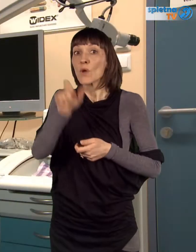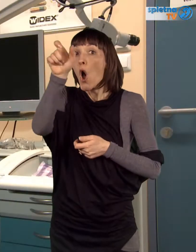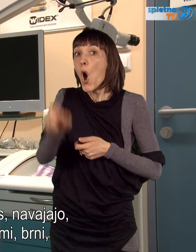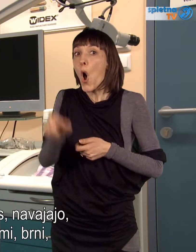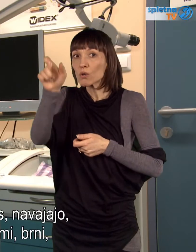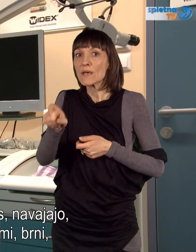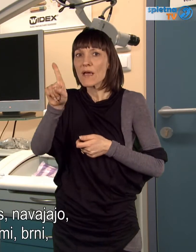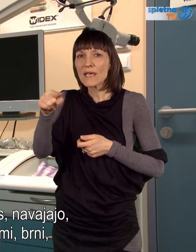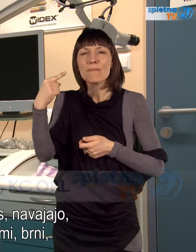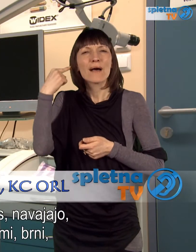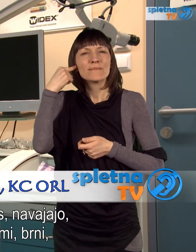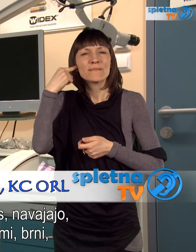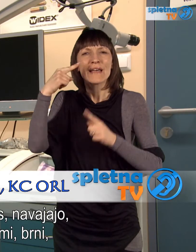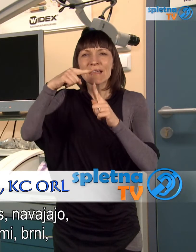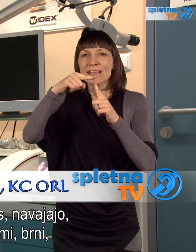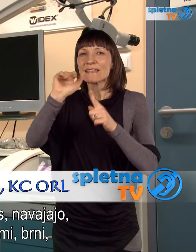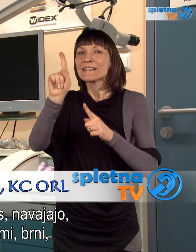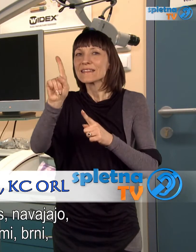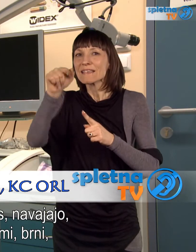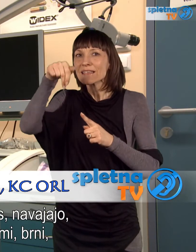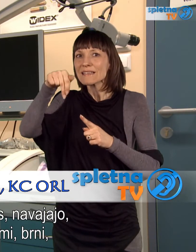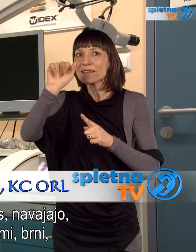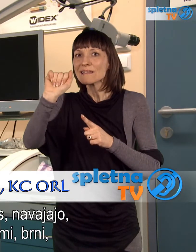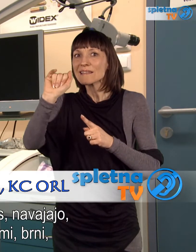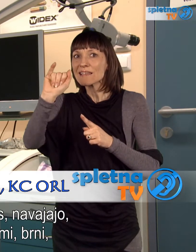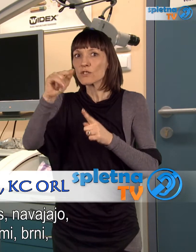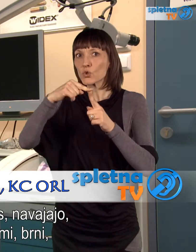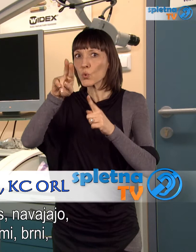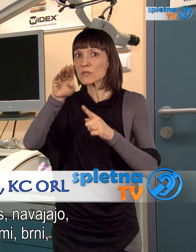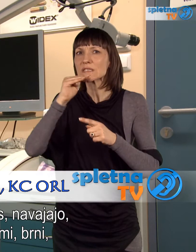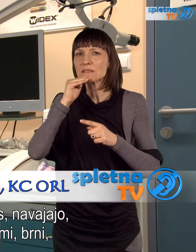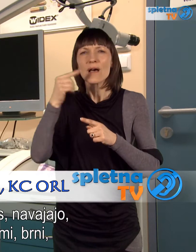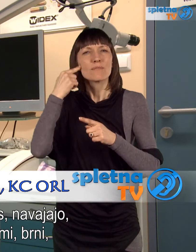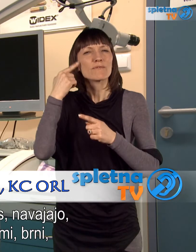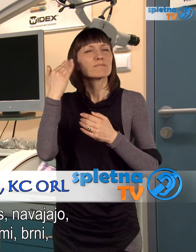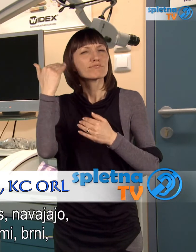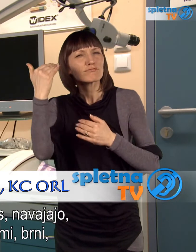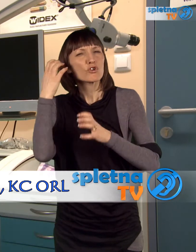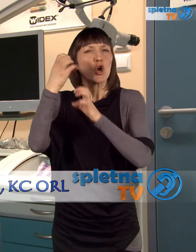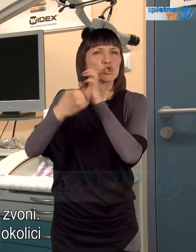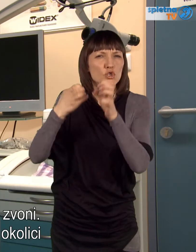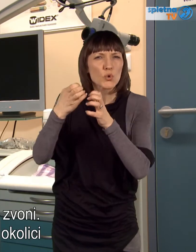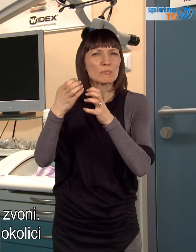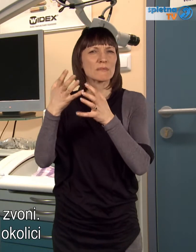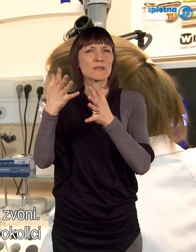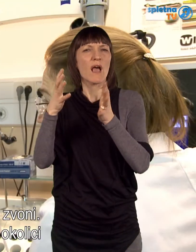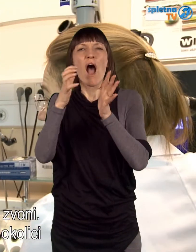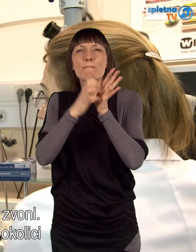Osebe, ki imajo tinnitus, navajajo, da jim v ušesih šumi, brni, brenči, prasketa,